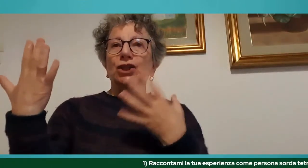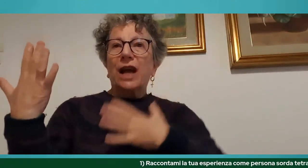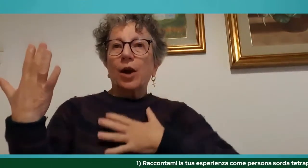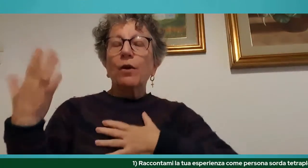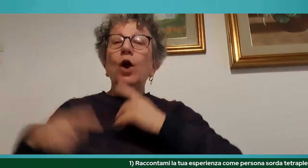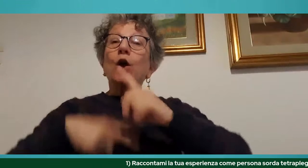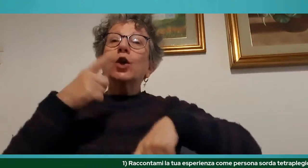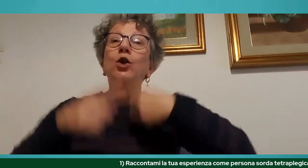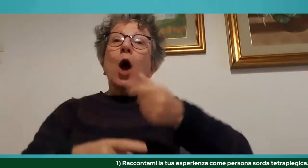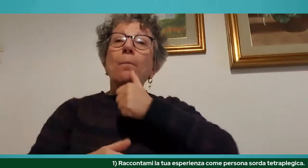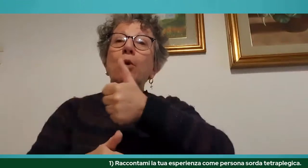papà,